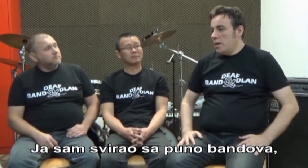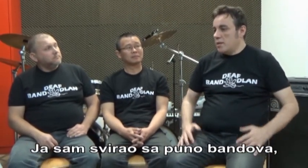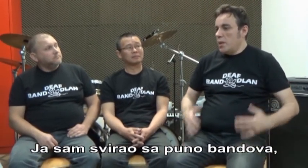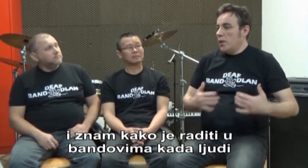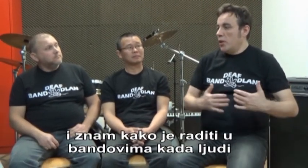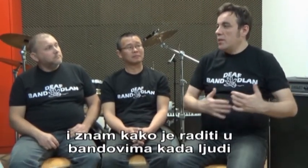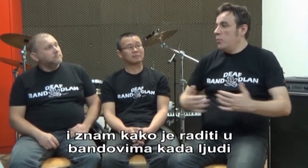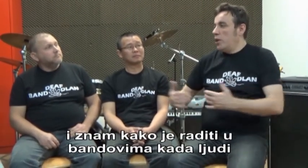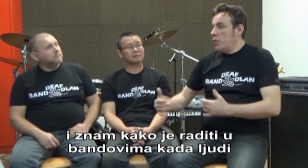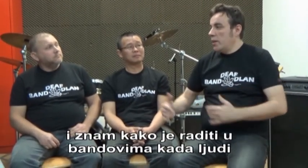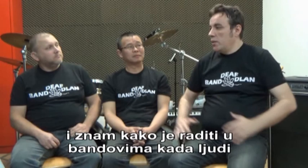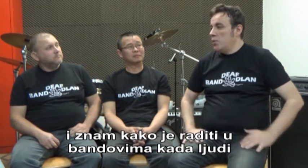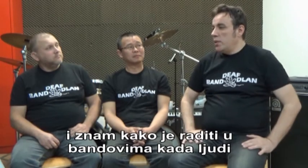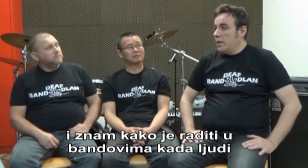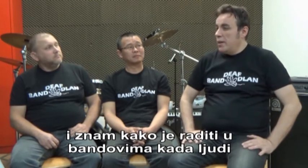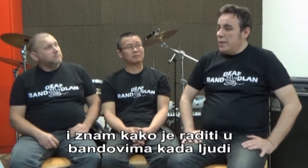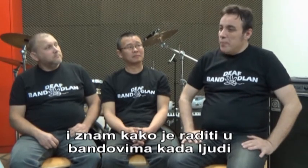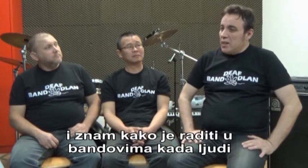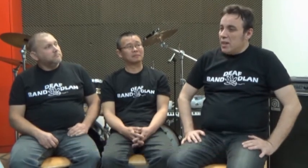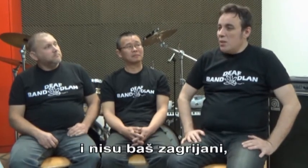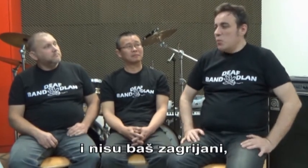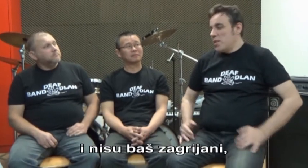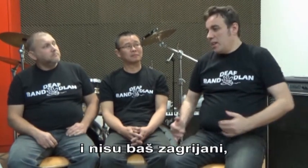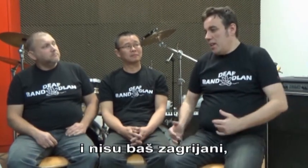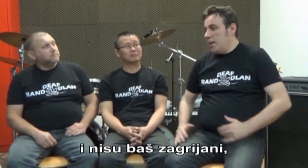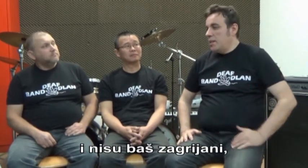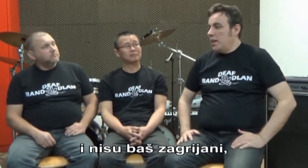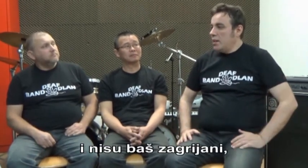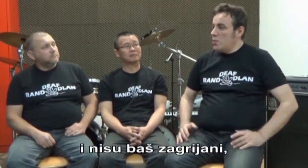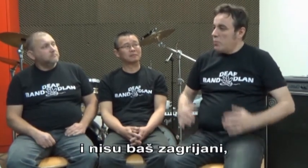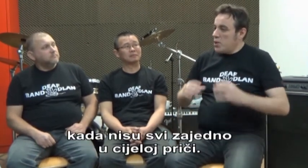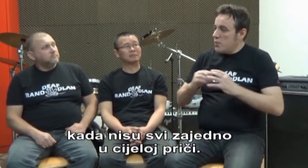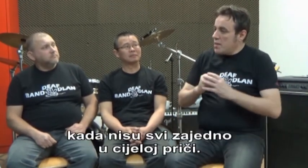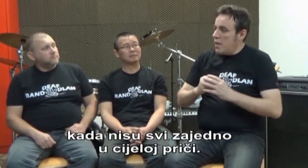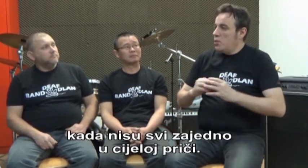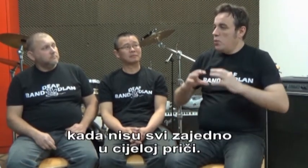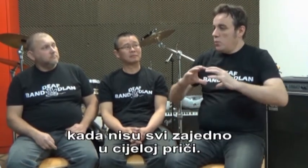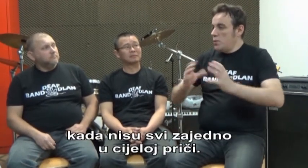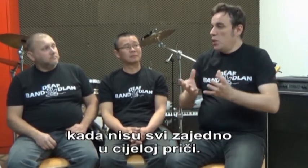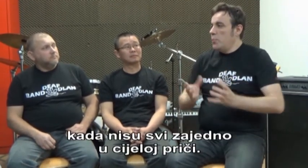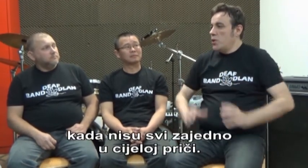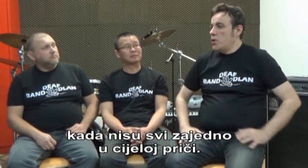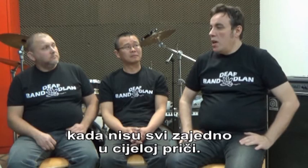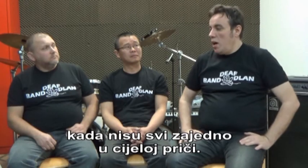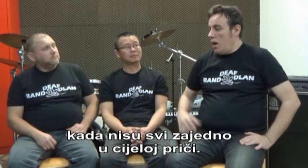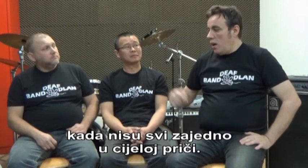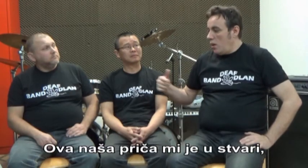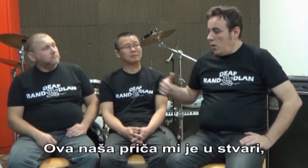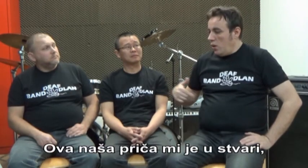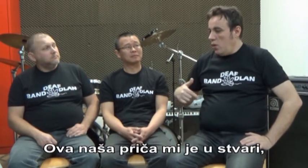znam kako raditi u bendovima kad ljudi i nisu baš zagrijani i kad nisu baš svi zajedno u cijeloj priči. Ali ova